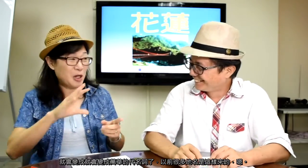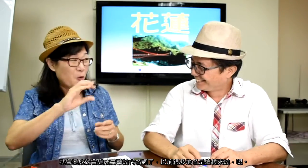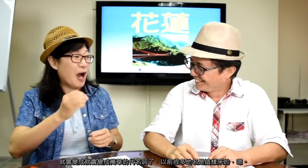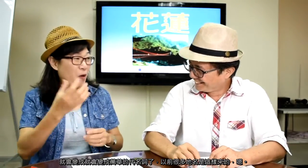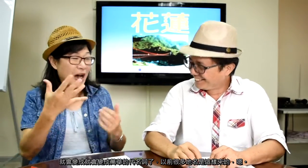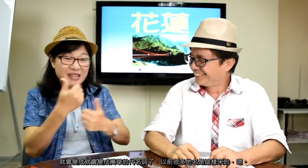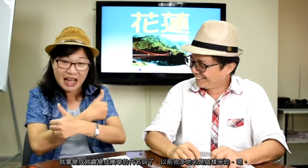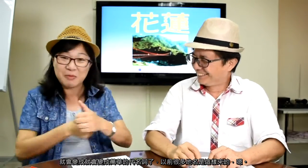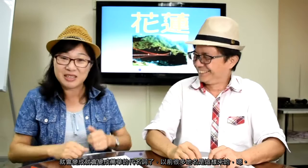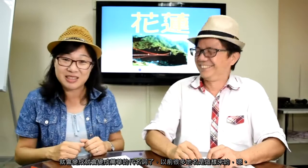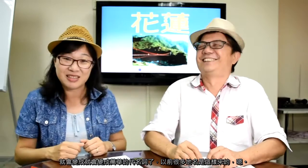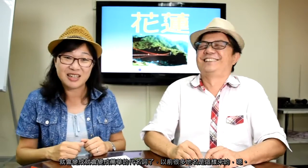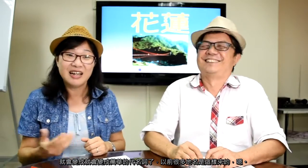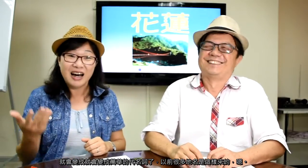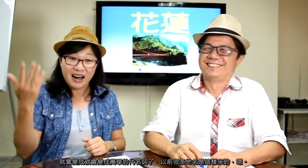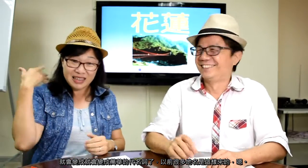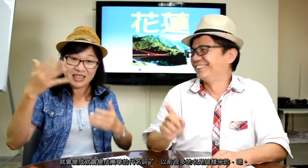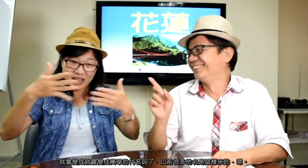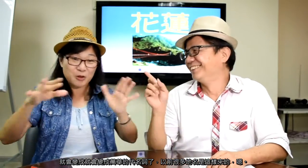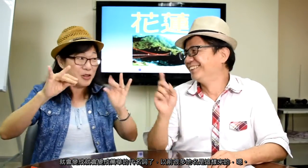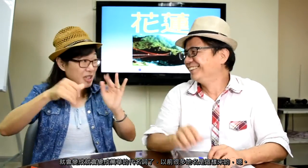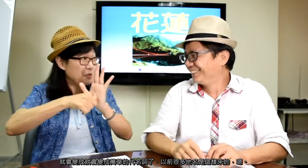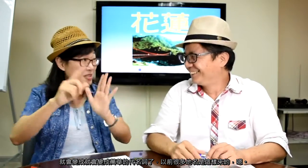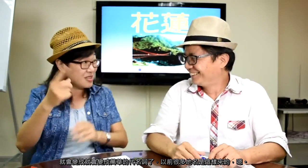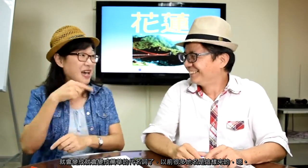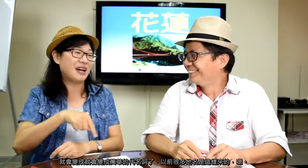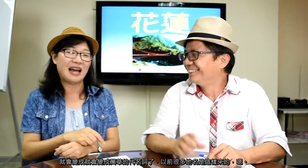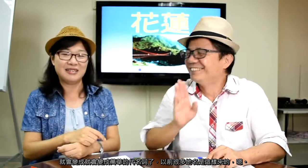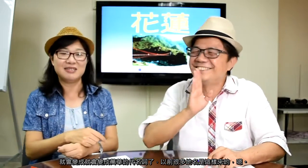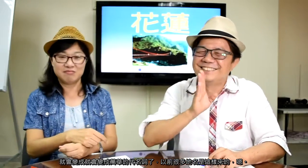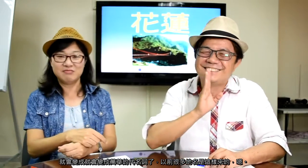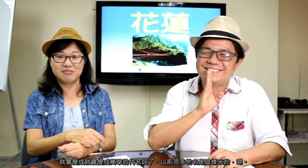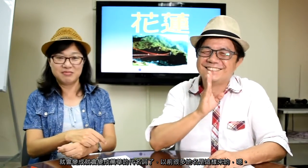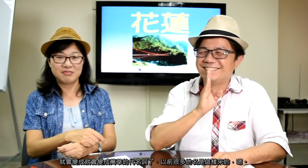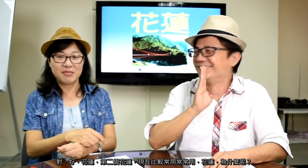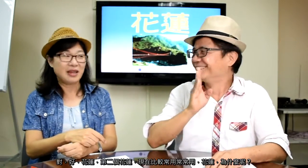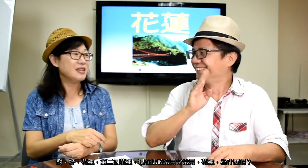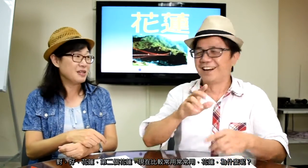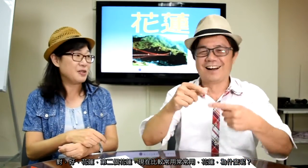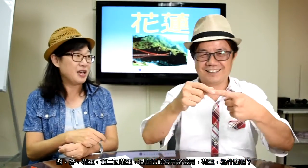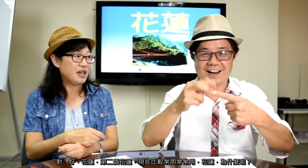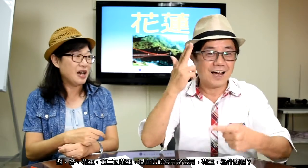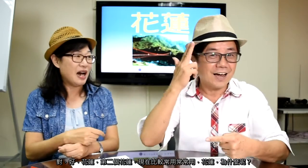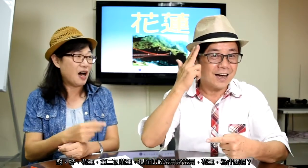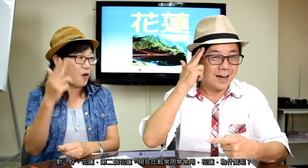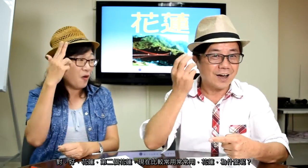就会变成万华的代名词了、啊、以前很多地名是这样来的，嗯， 对，好，